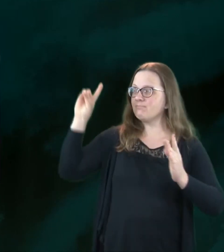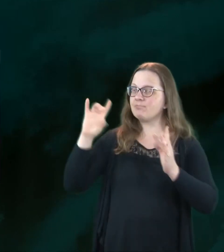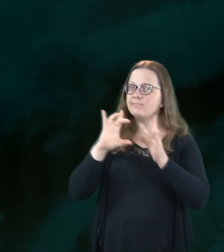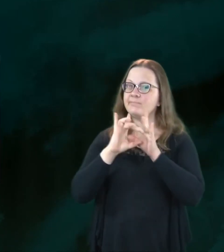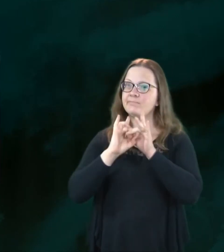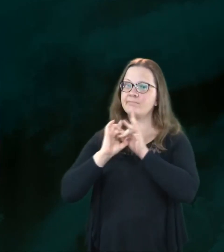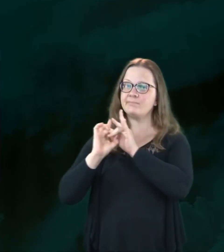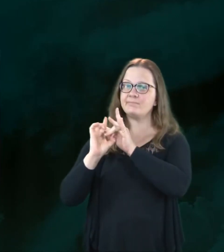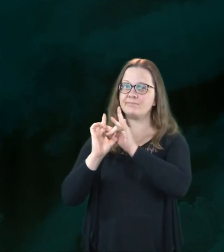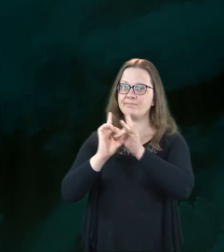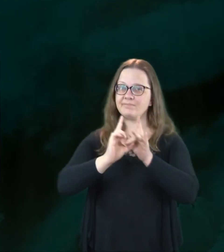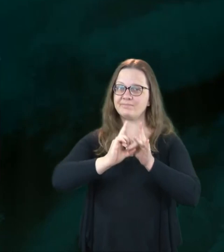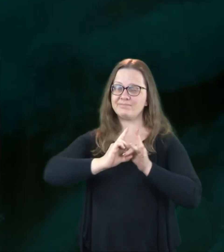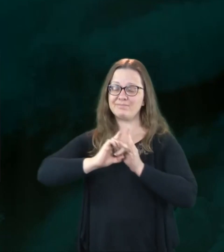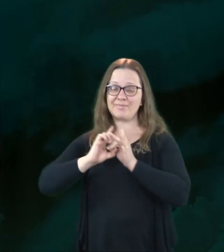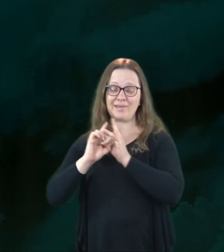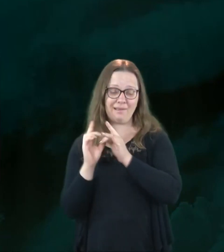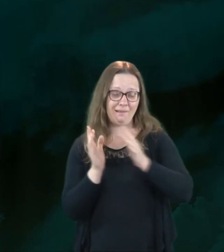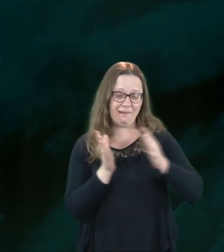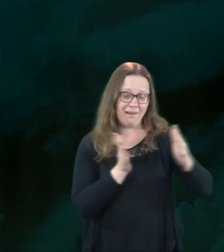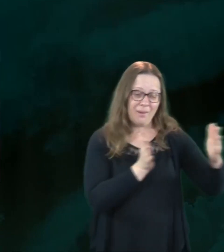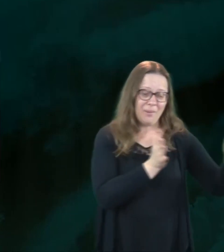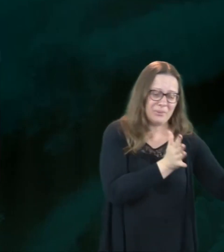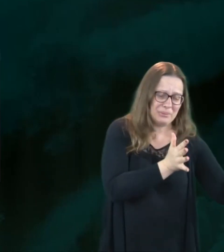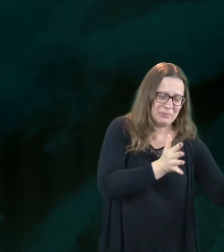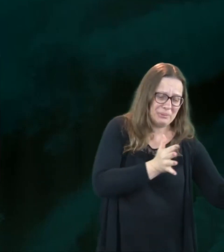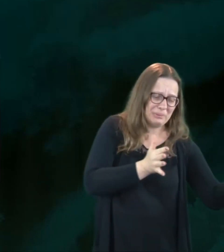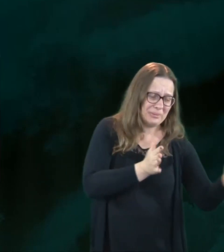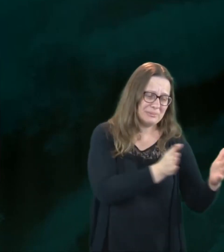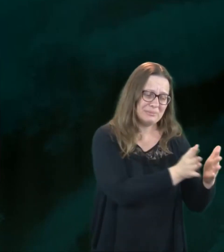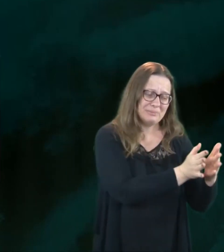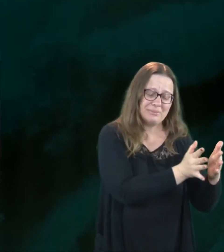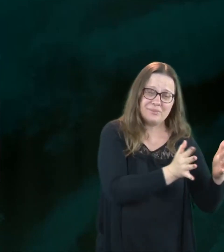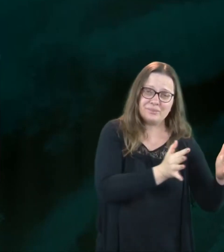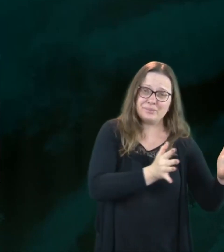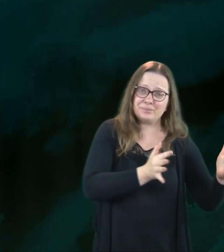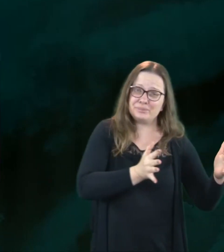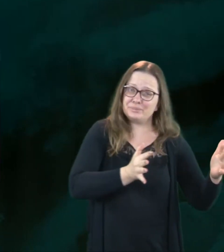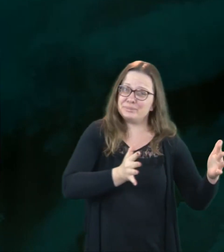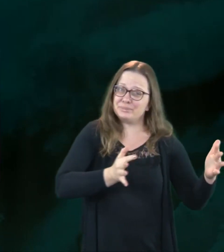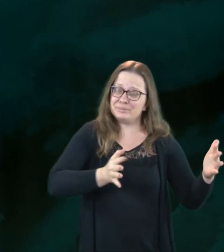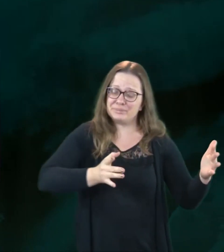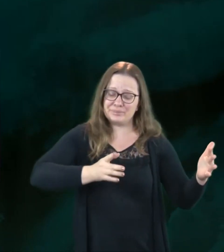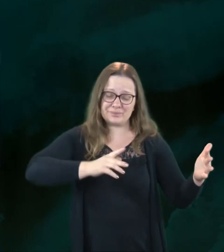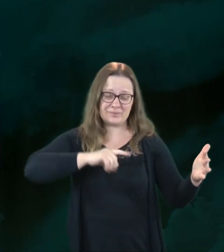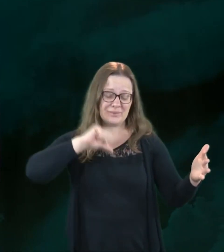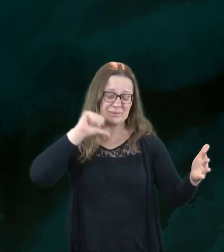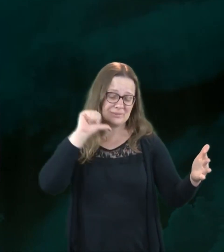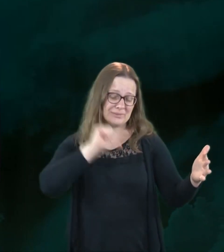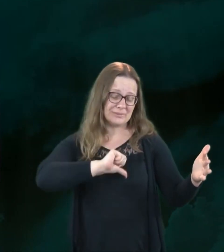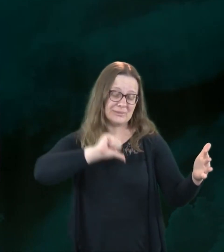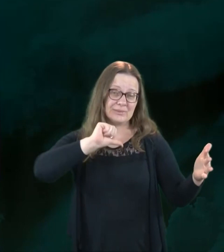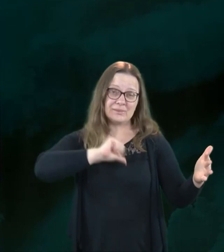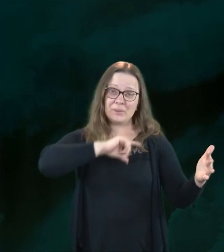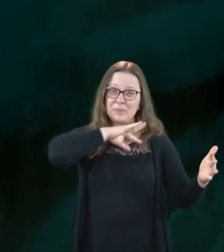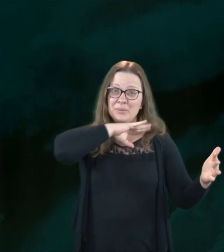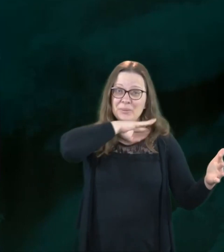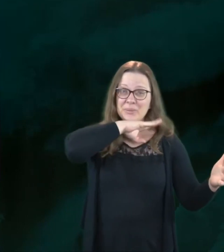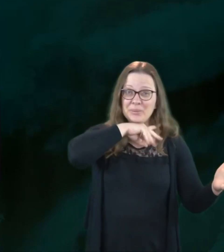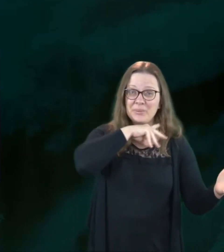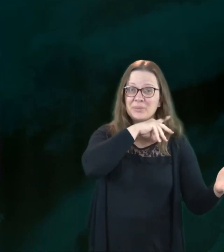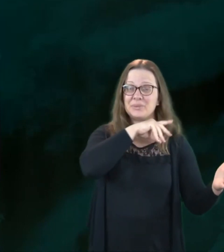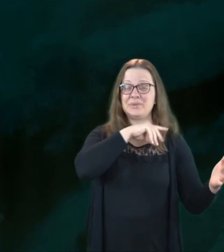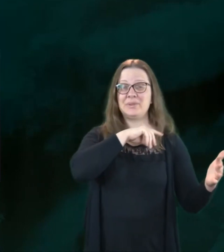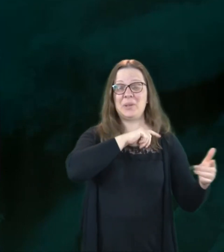no meio de tanta desgraça do homem, no meio de tanta rebeldia, no meio de tanta declaração de independência, no meio